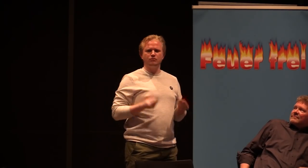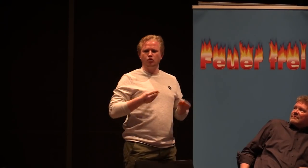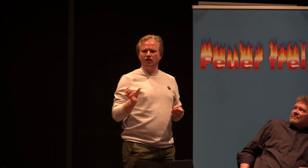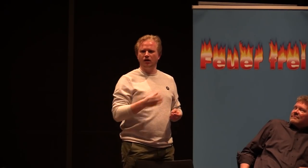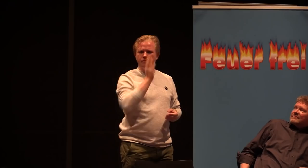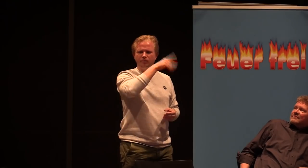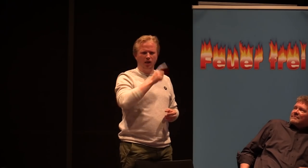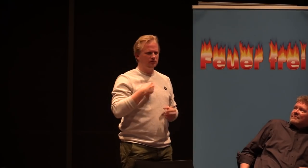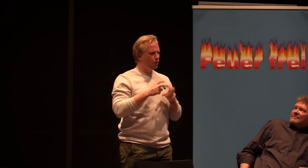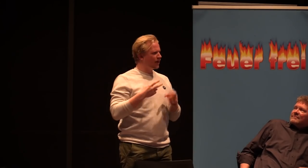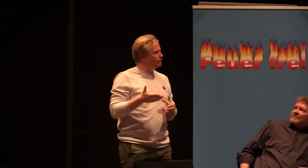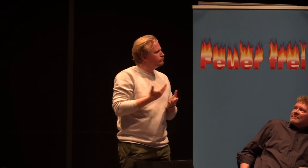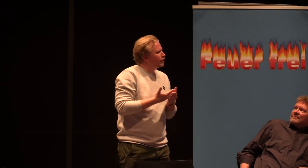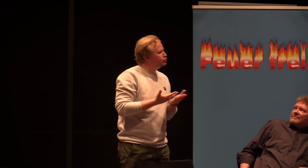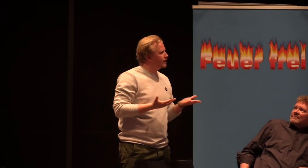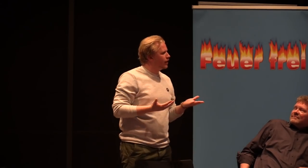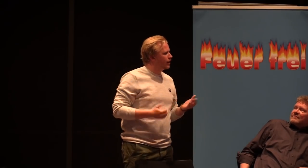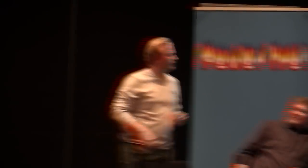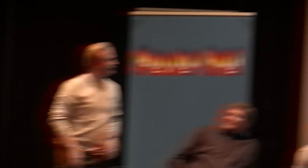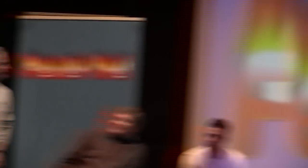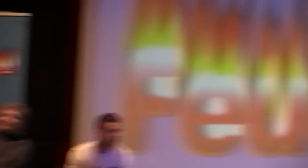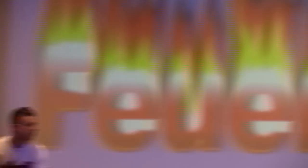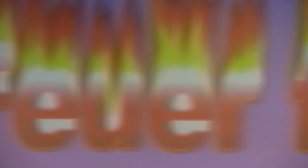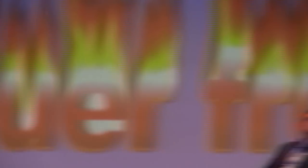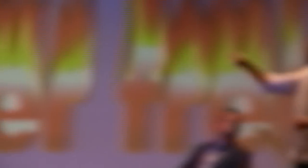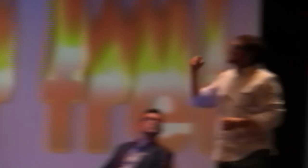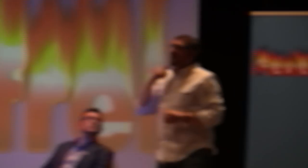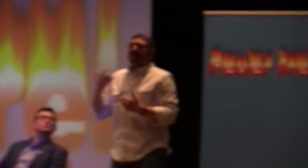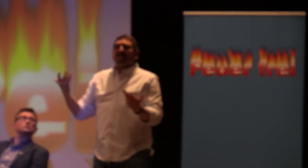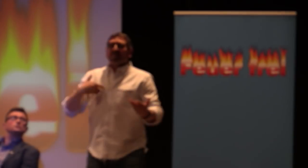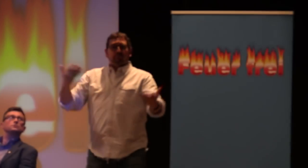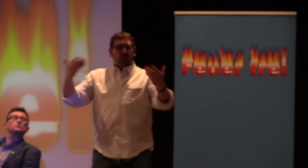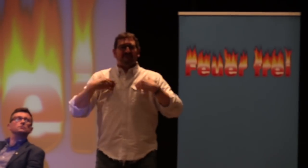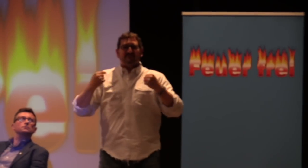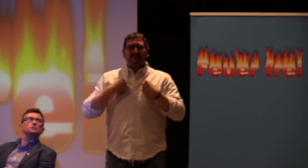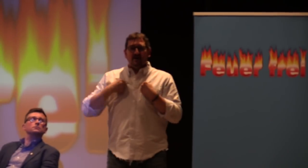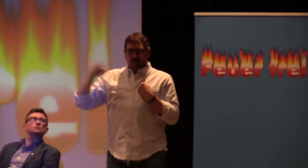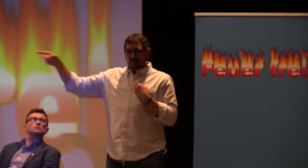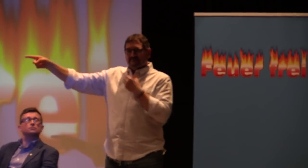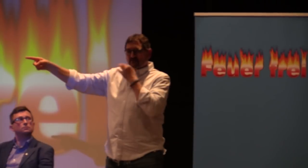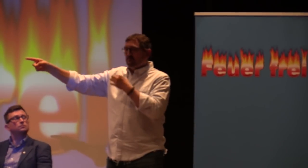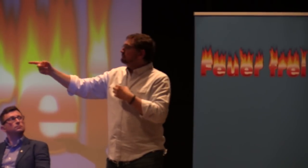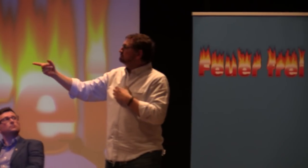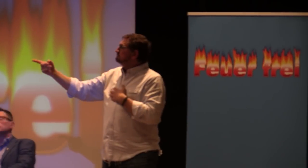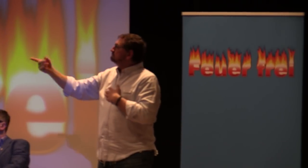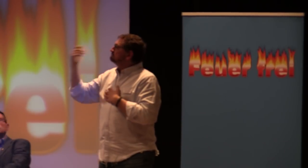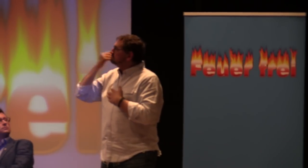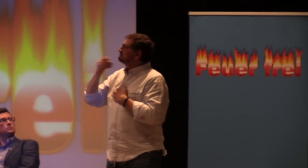dafür? Weißt du, das Geld, das ich da ausgebe, gebe ich schon lieber für ein Bierchen aus. Ja, also um auf eine Frage zurückzukommen,